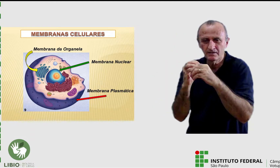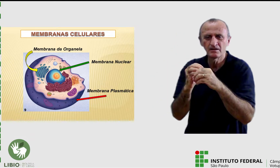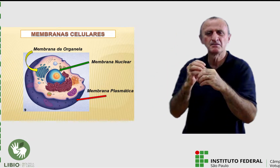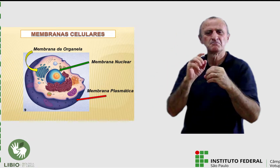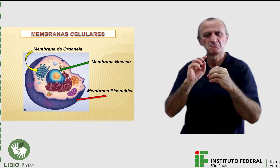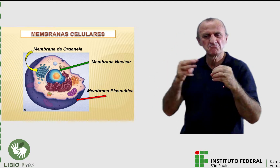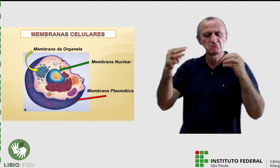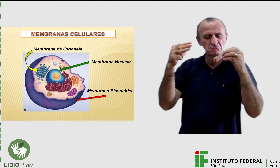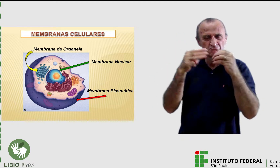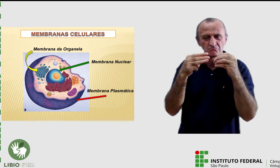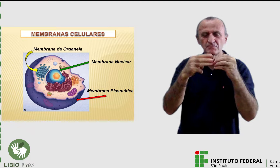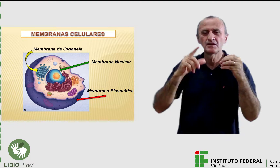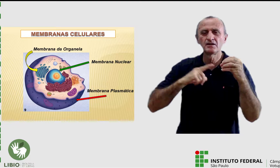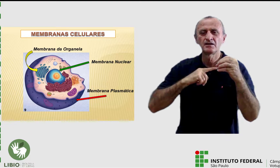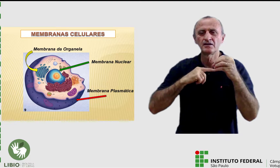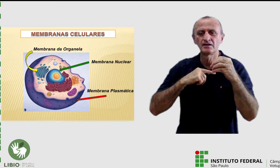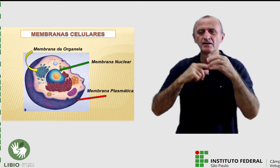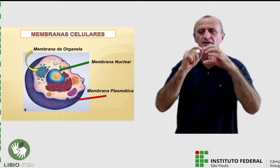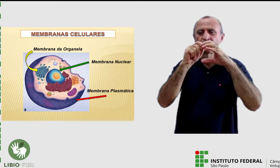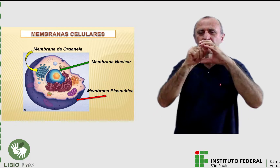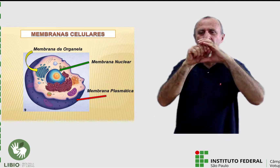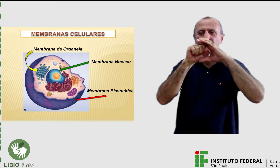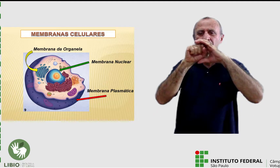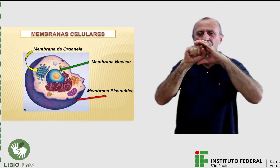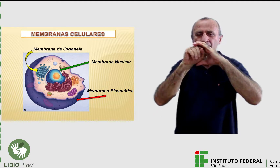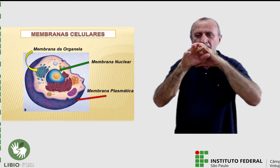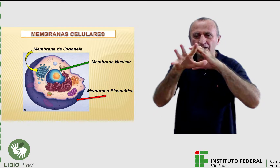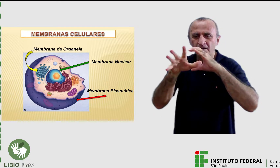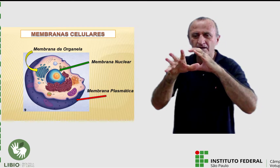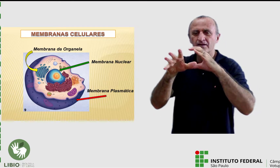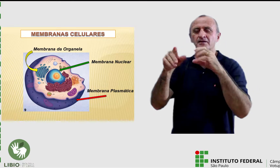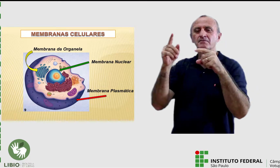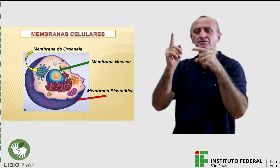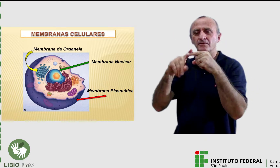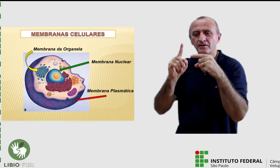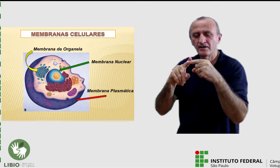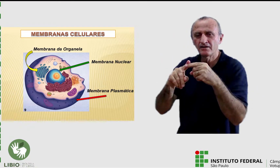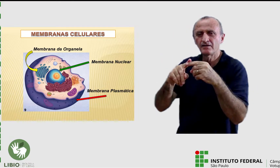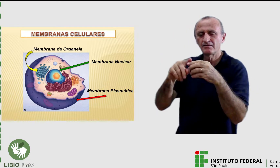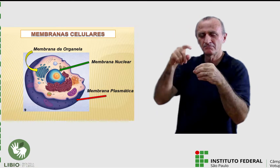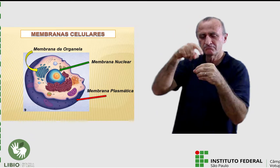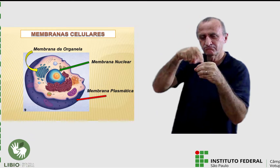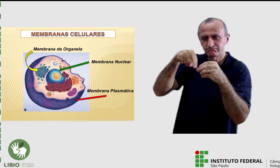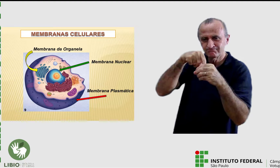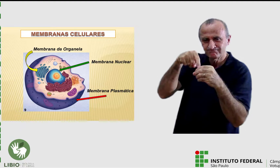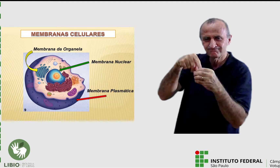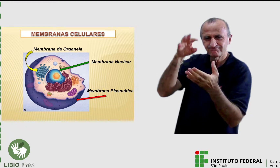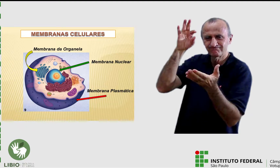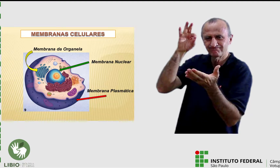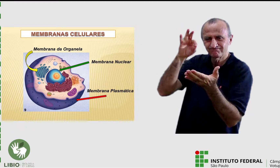elas só estão presentes nas células eucariotas, que, como vimos, núcleo